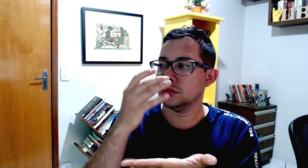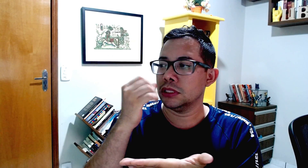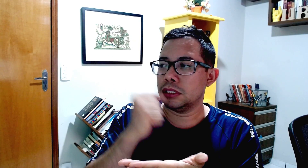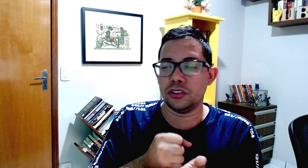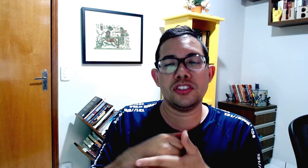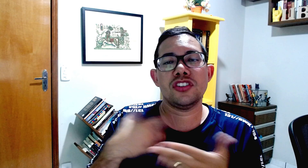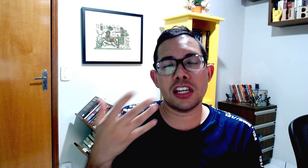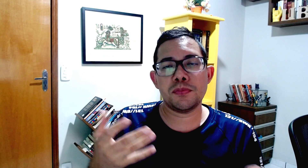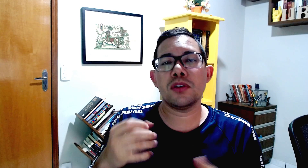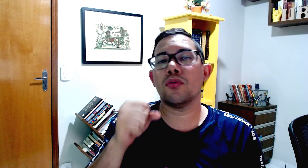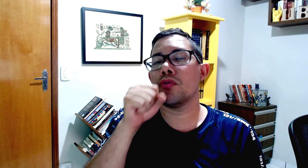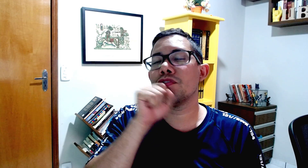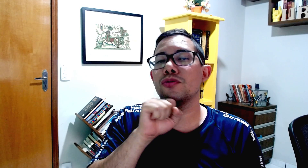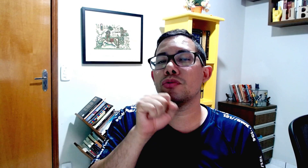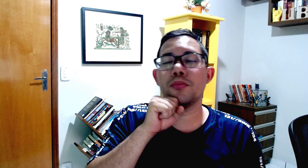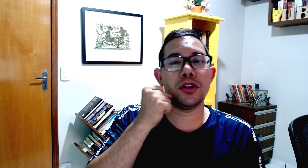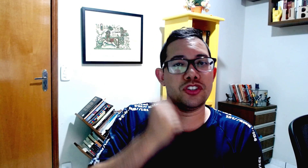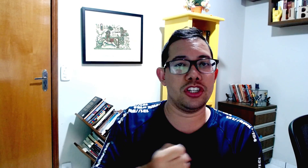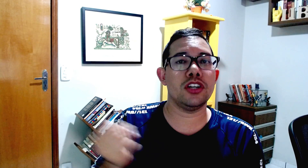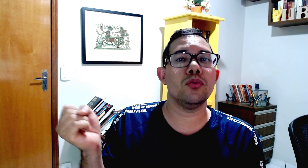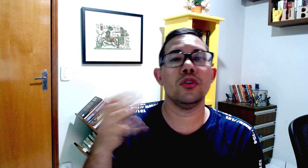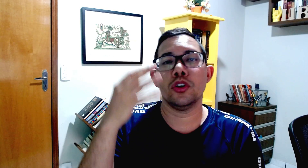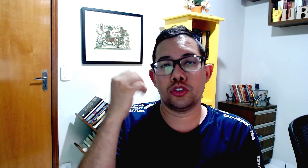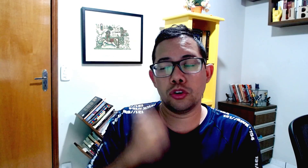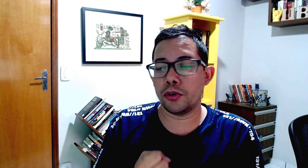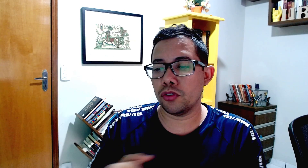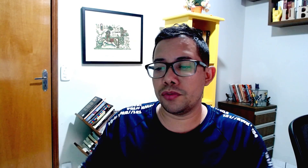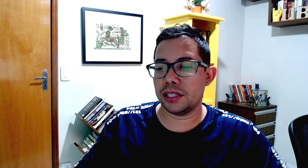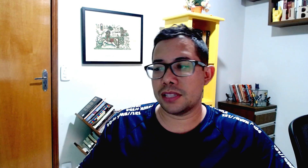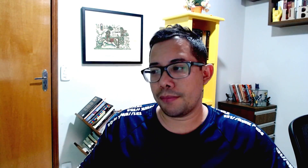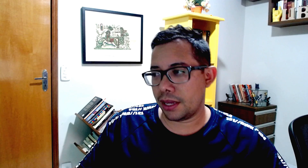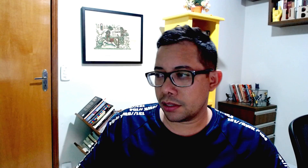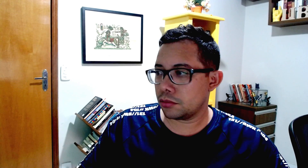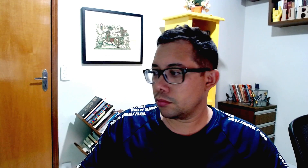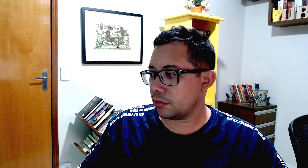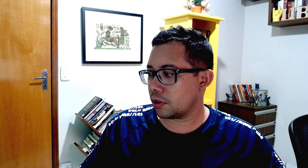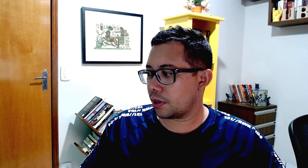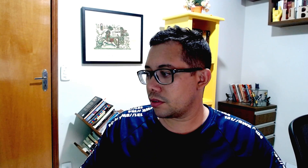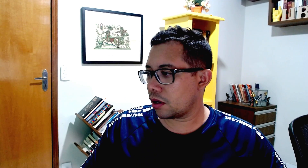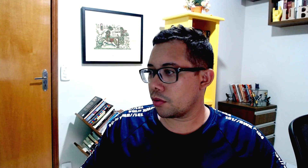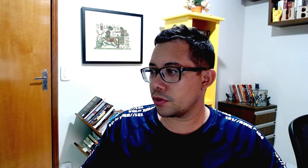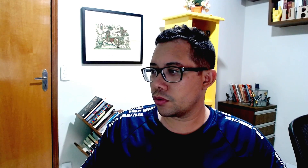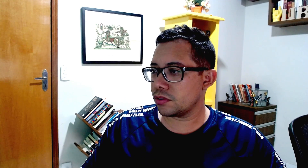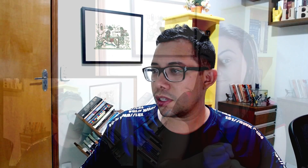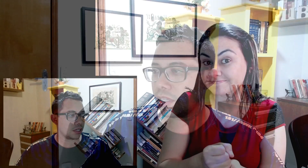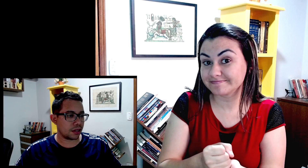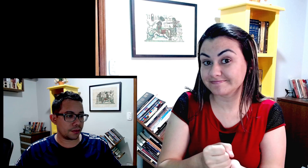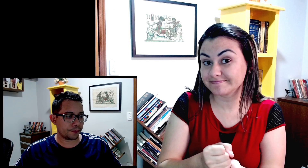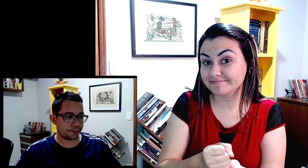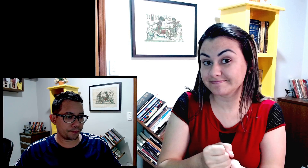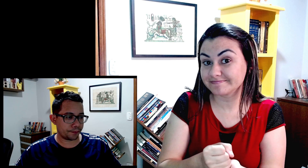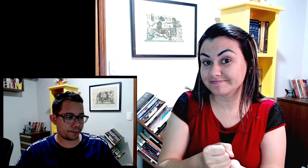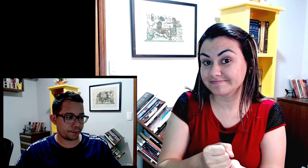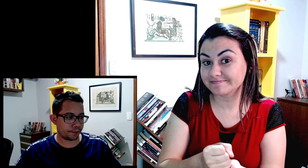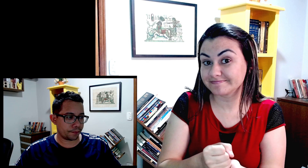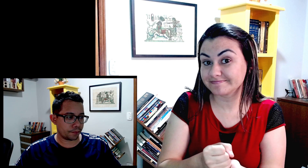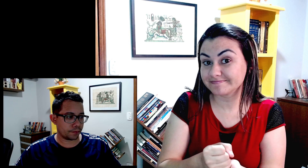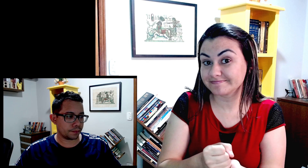Então a gente já explicou, conversou sobre o Antigo, sobre o Novo Testamento. Então é isso que ela começou a dizer aqui.